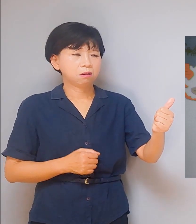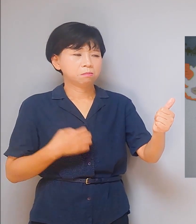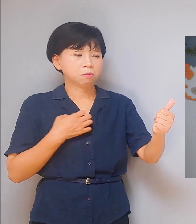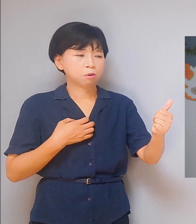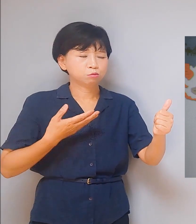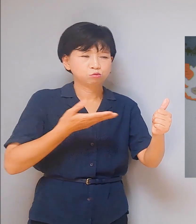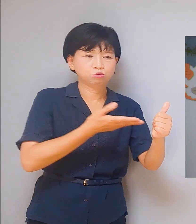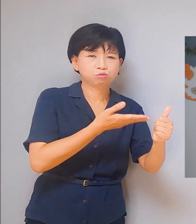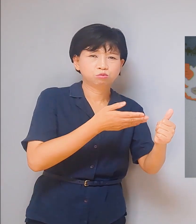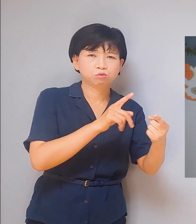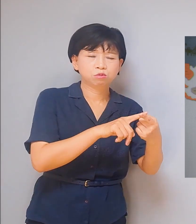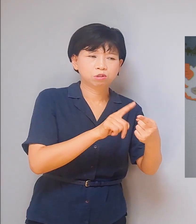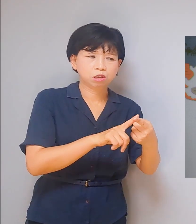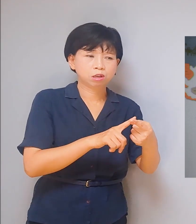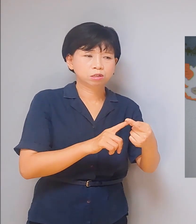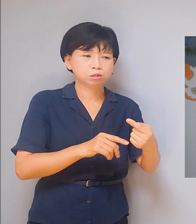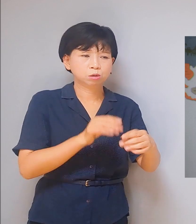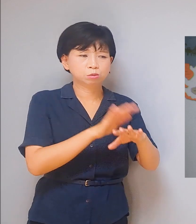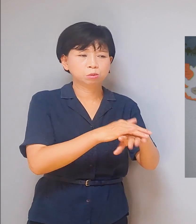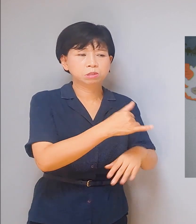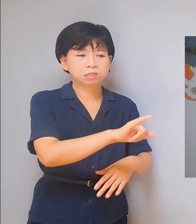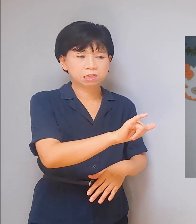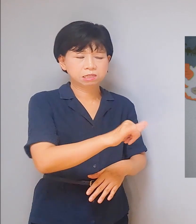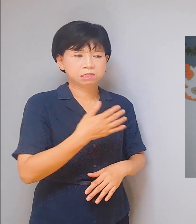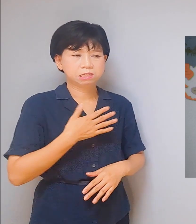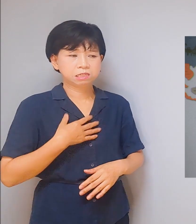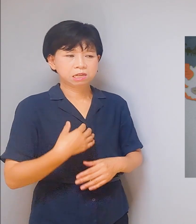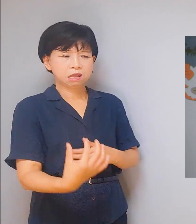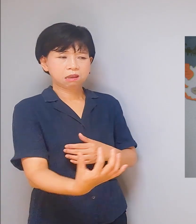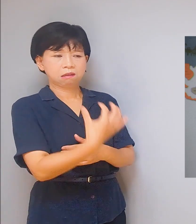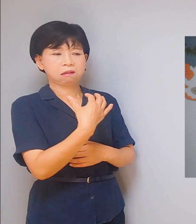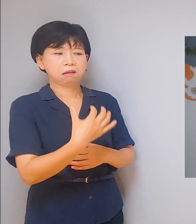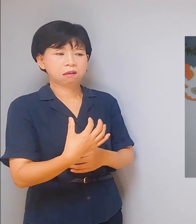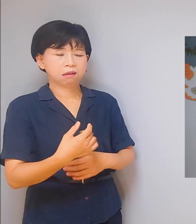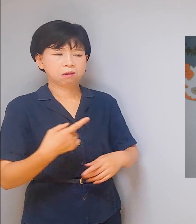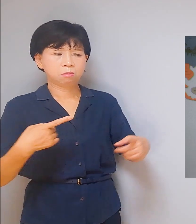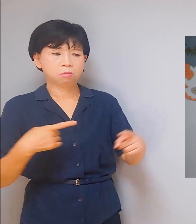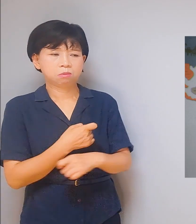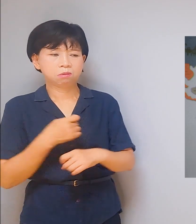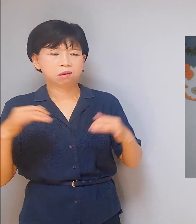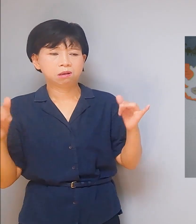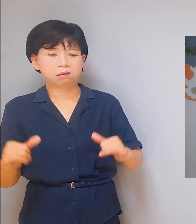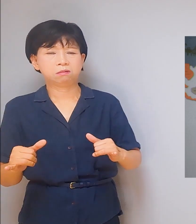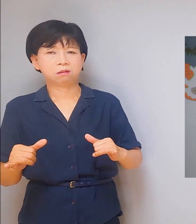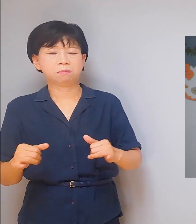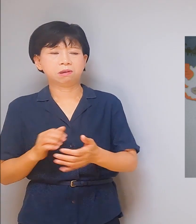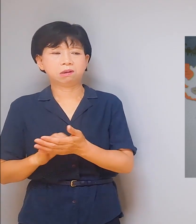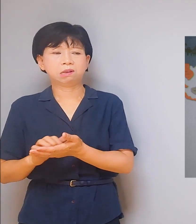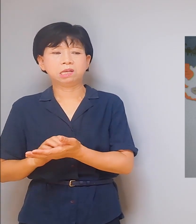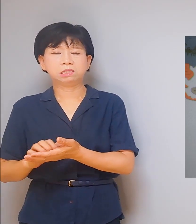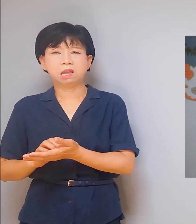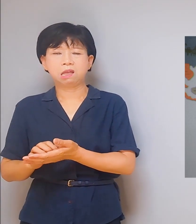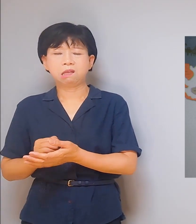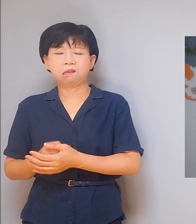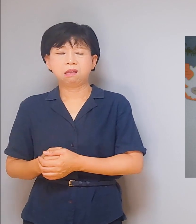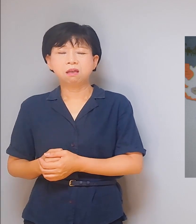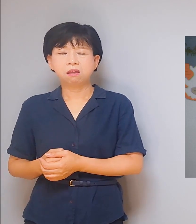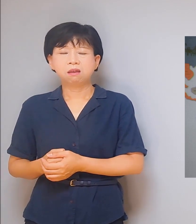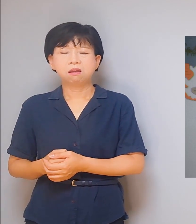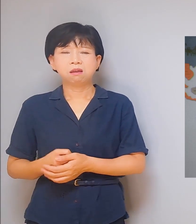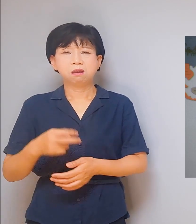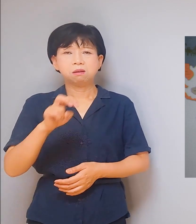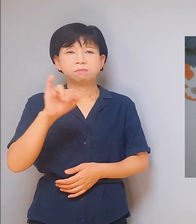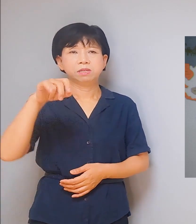있잖아요. 이 삼촌 라반이 상당히 자기중심적이고 계산적이거든요. 그래서